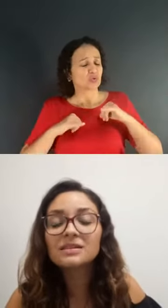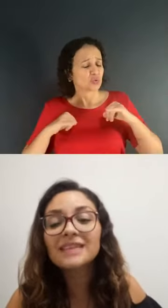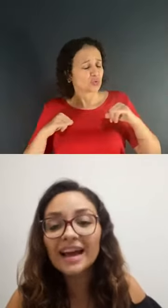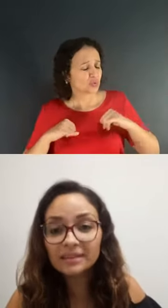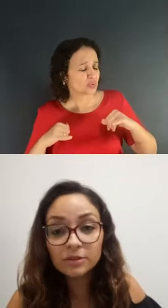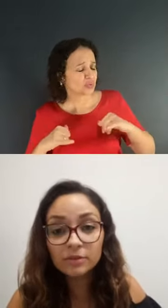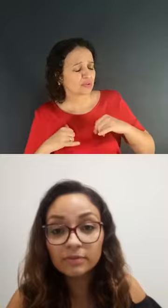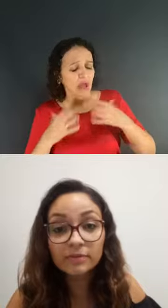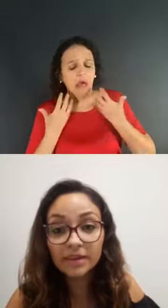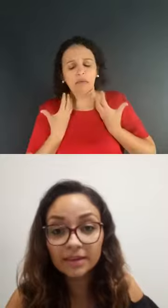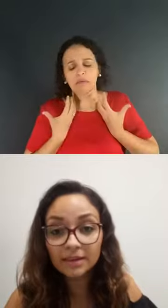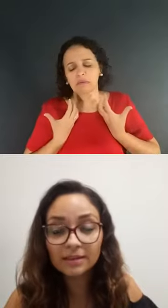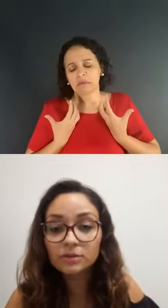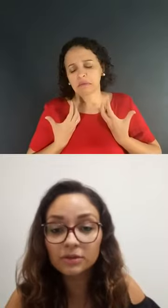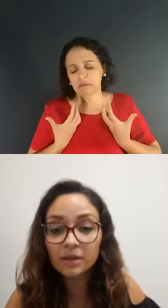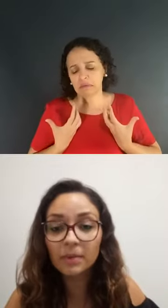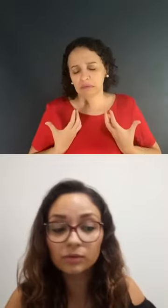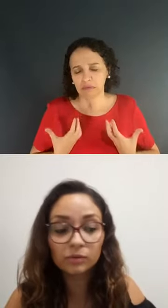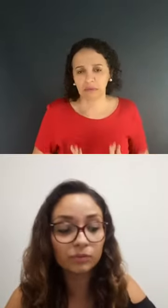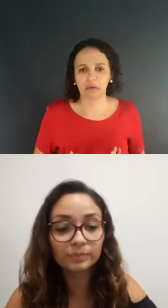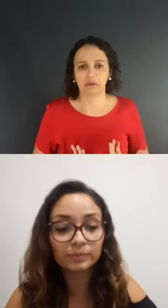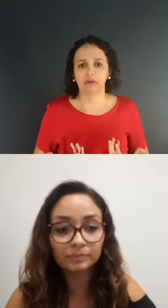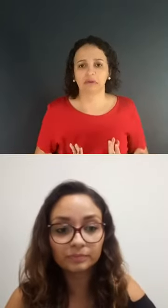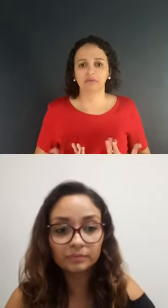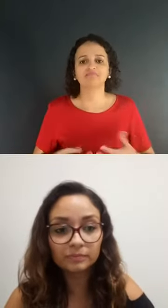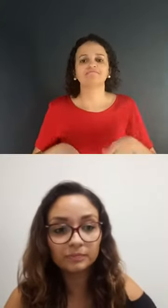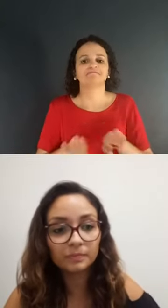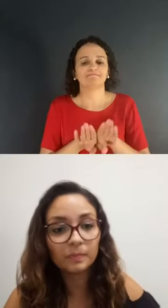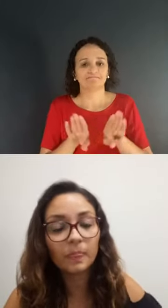fica cansada de viver aquele relacionamento.